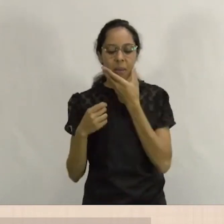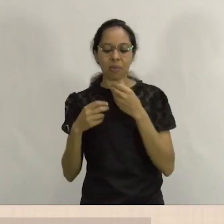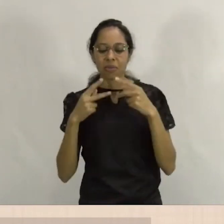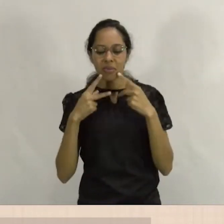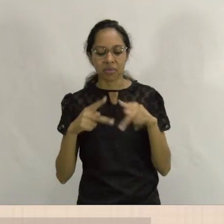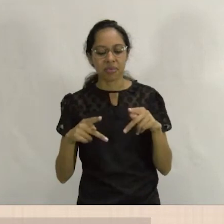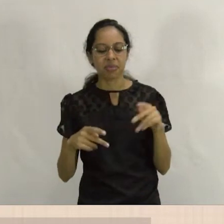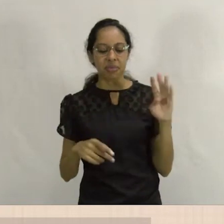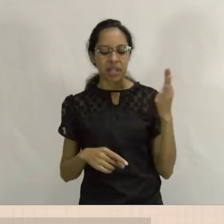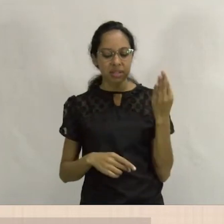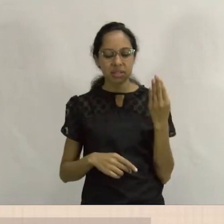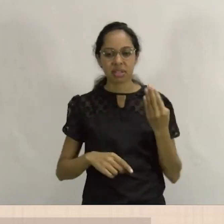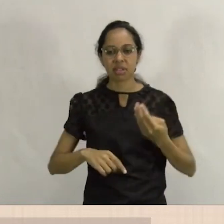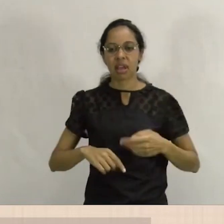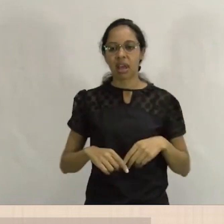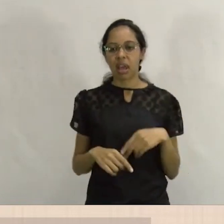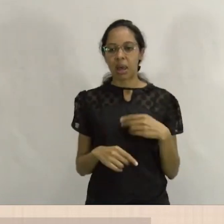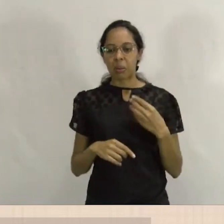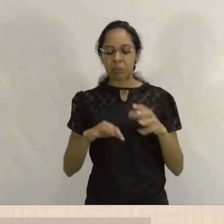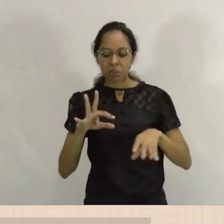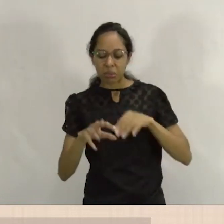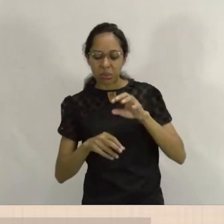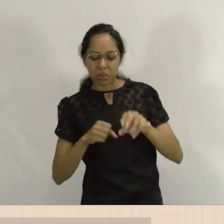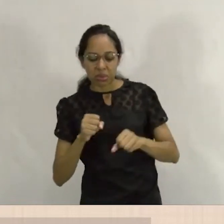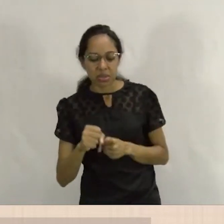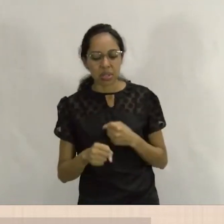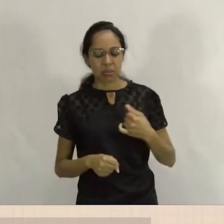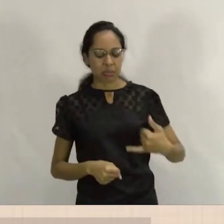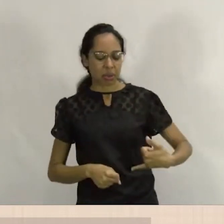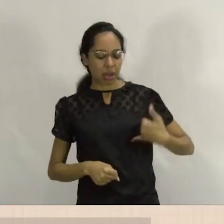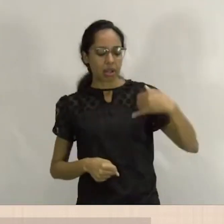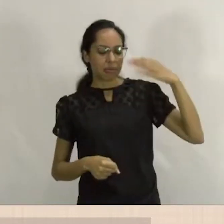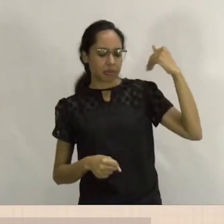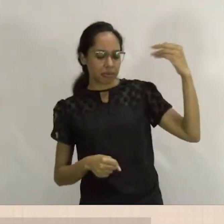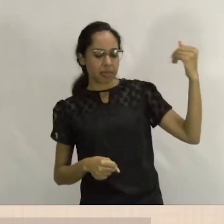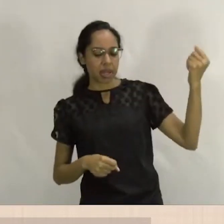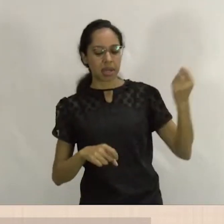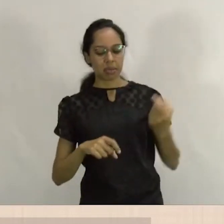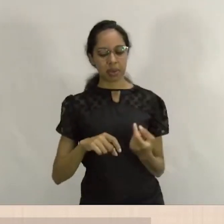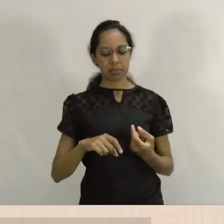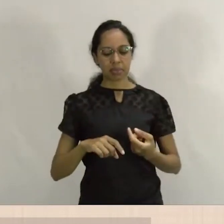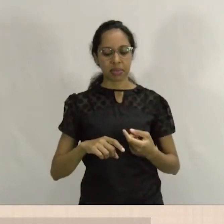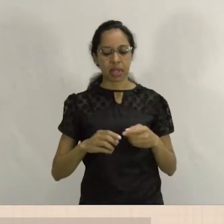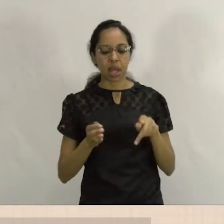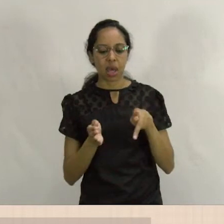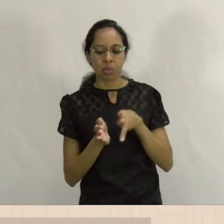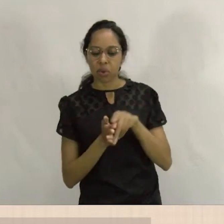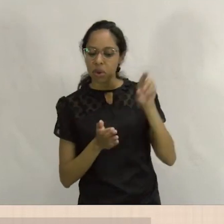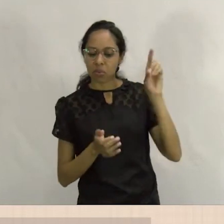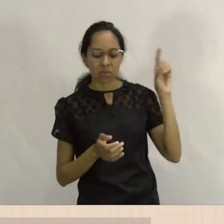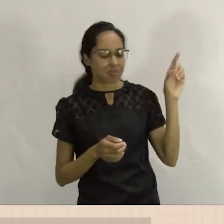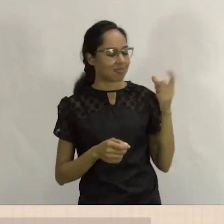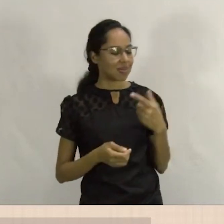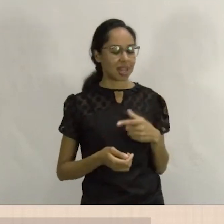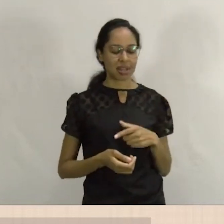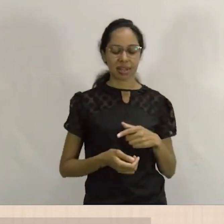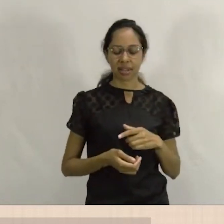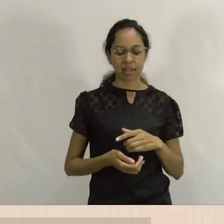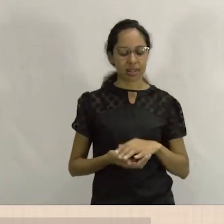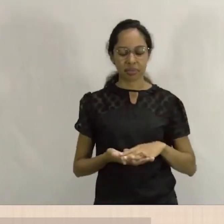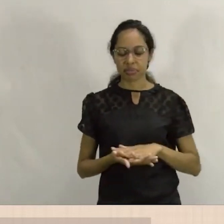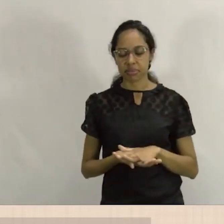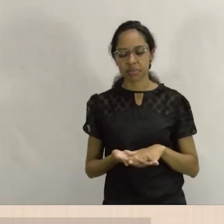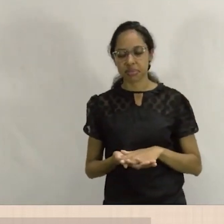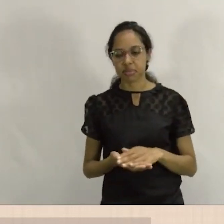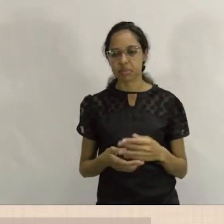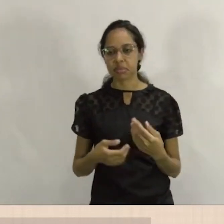de Cristo Jesus. E conheceis o seu caráter provado, pois serviu ao Evangelho junto